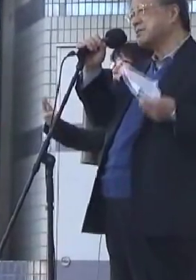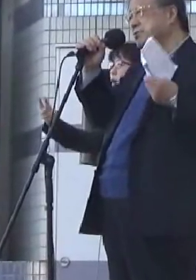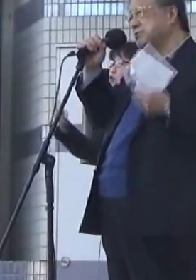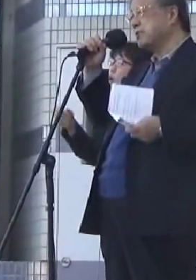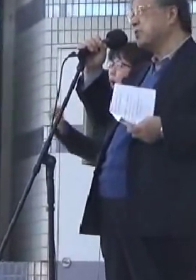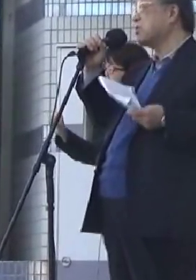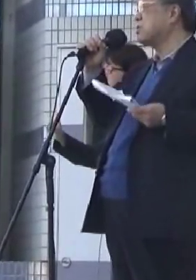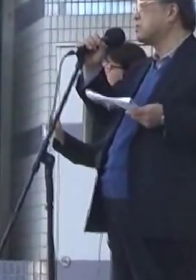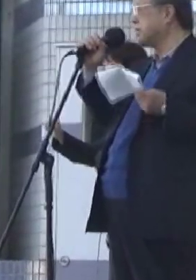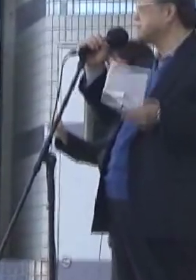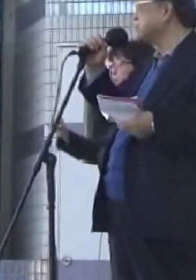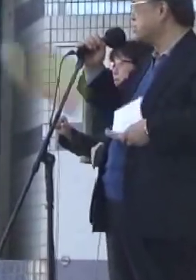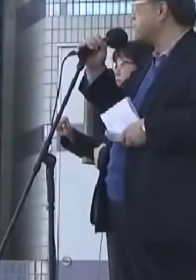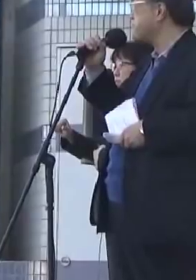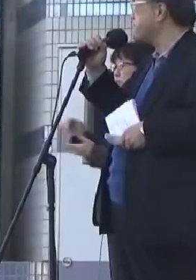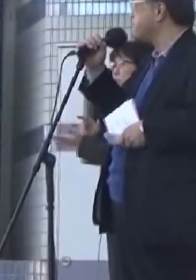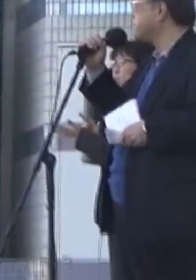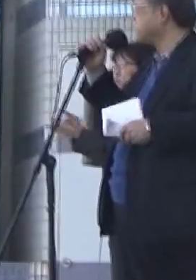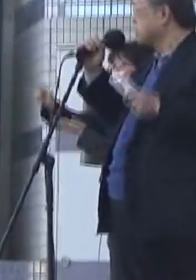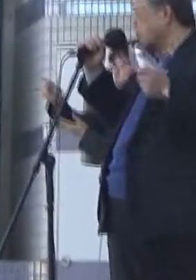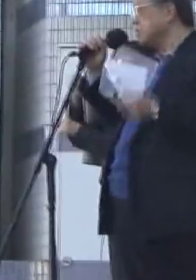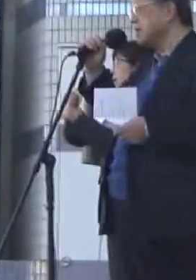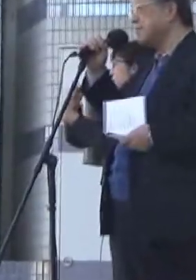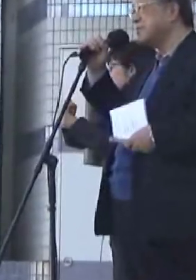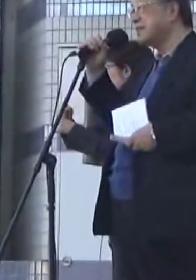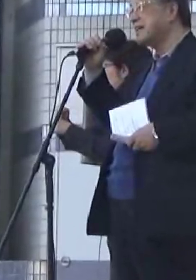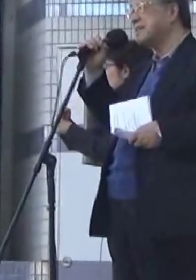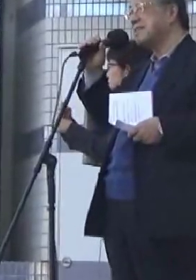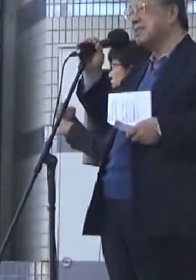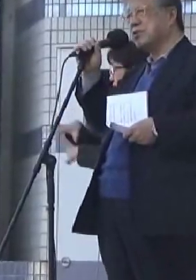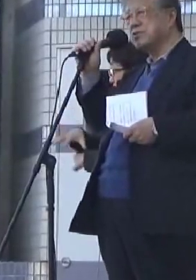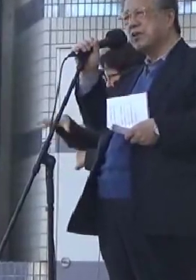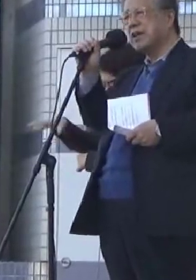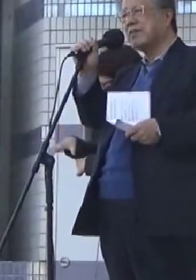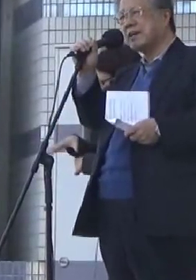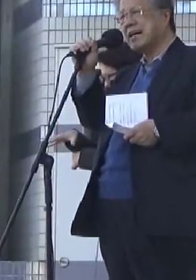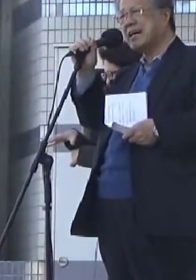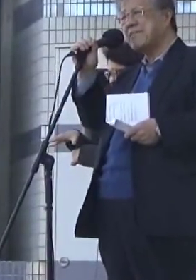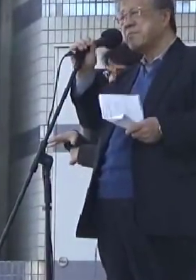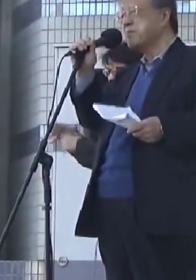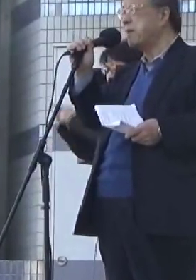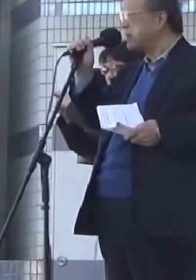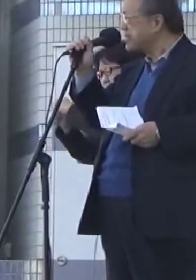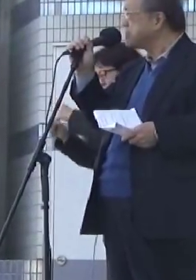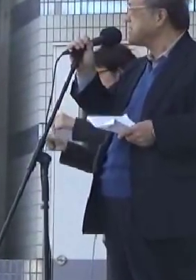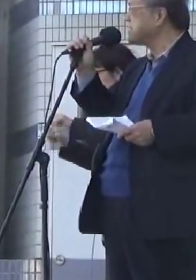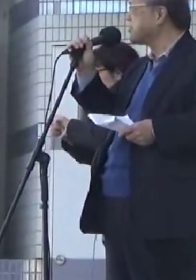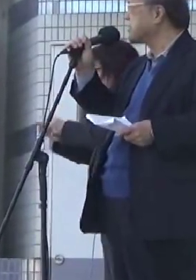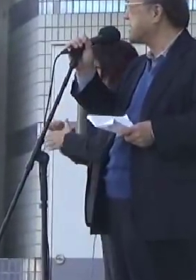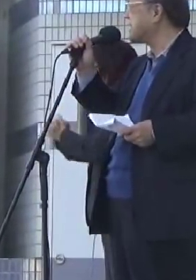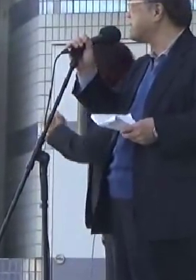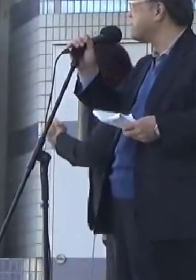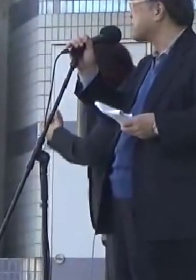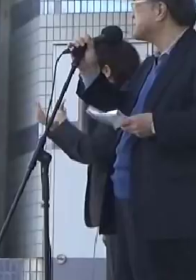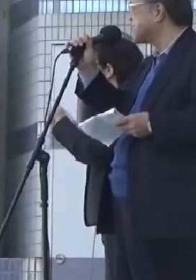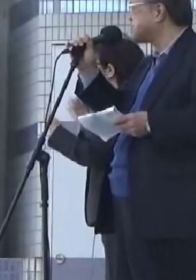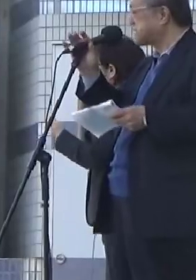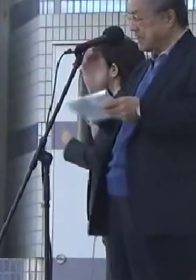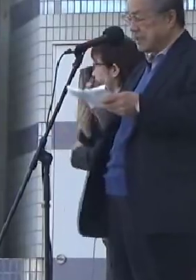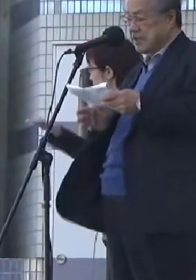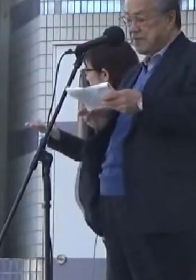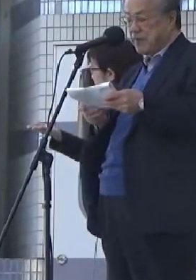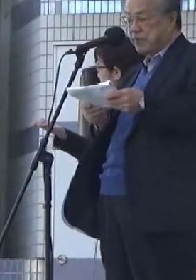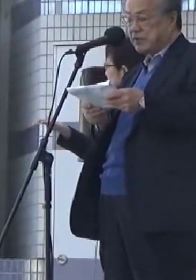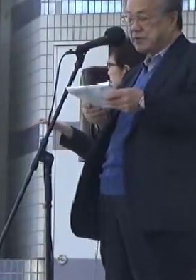それから空母の建造、こんなもんで日本の平和が守れるんでしょうか。